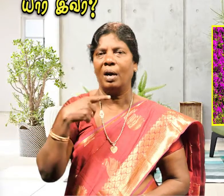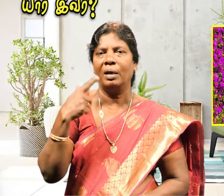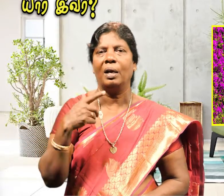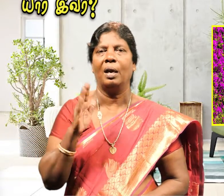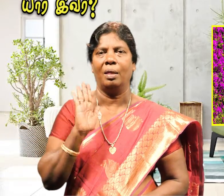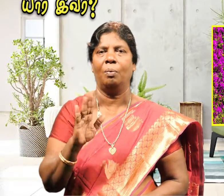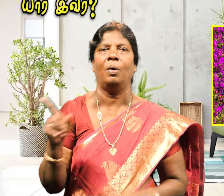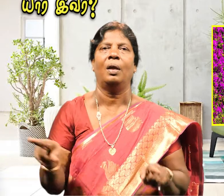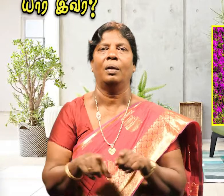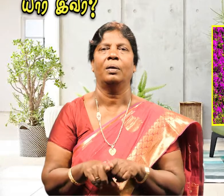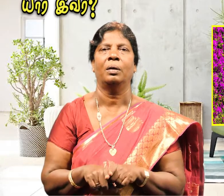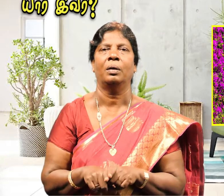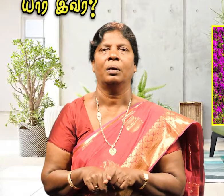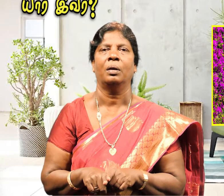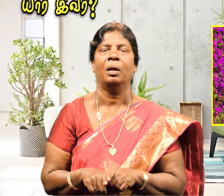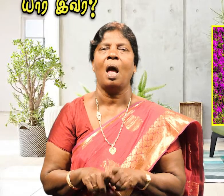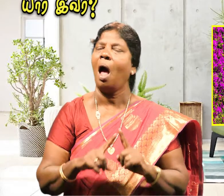வாழ்க்கை என்பது அப்படித்தான் இருக்கும்.